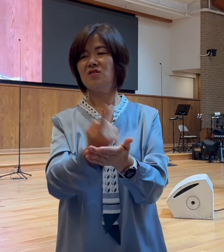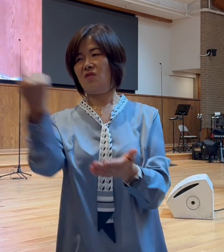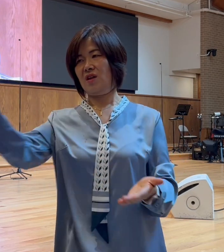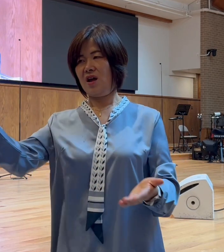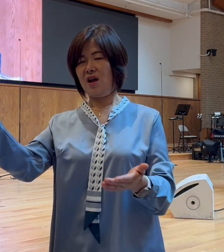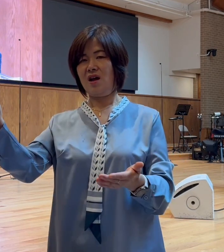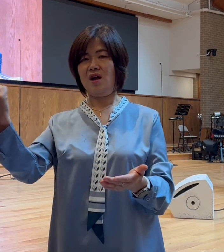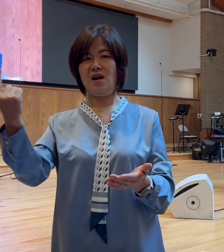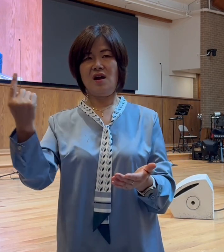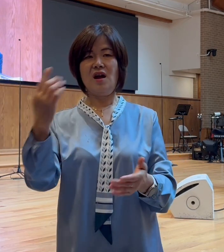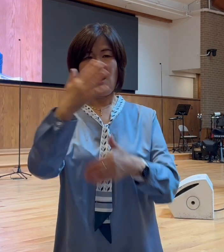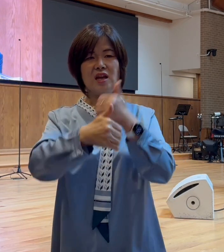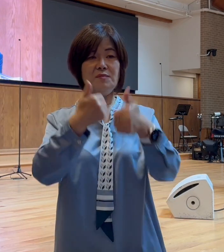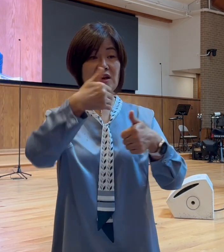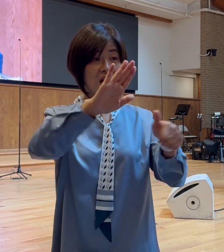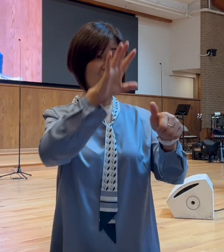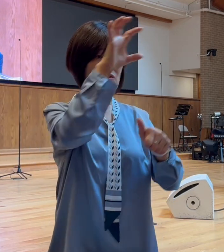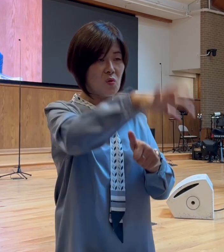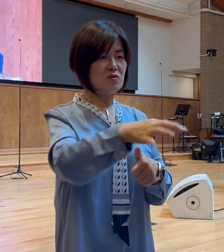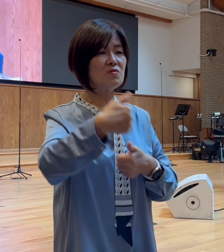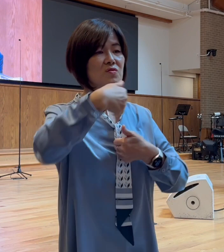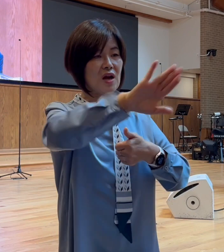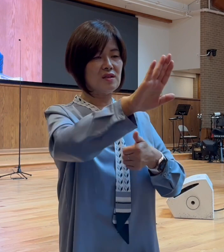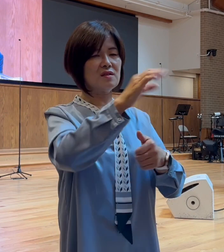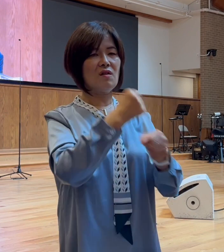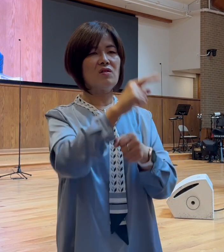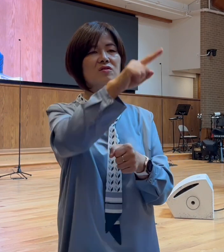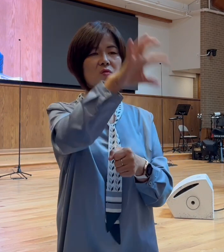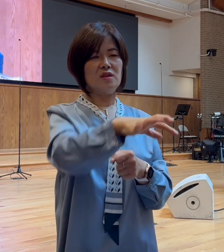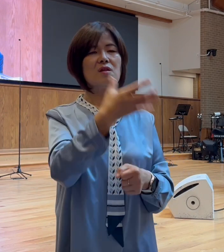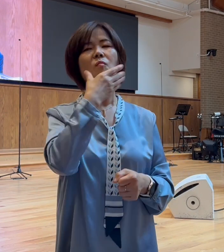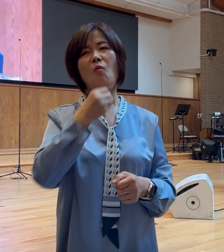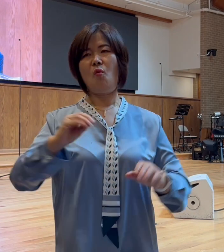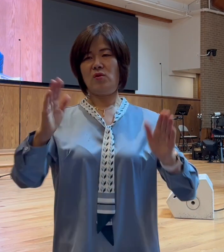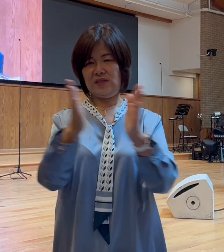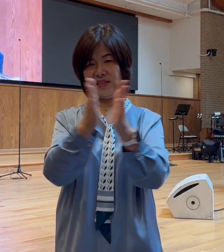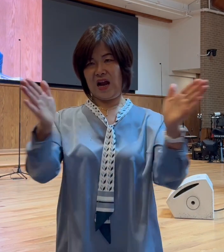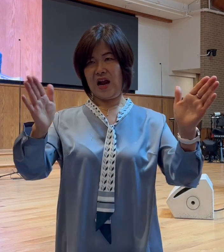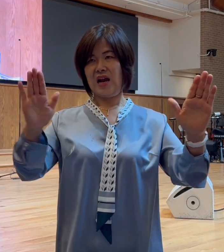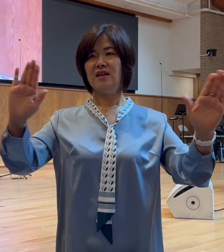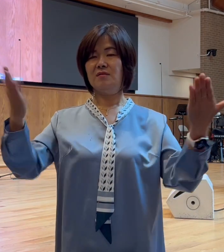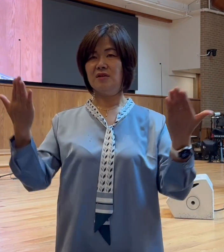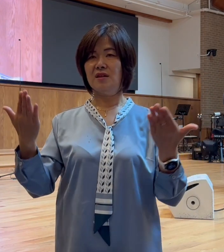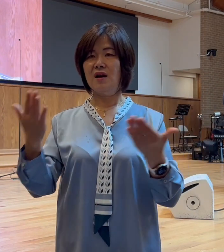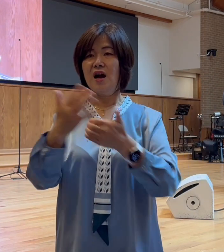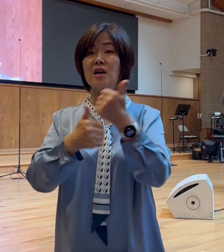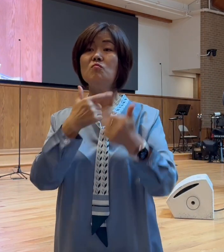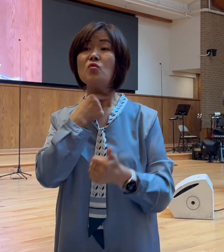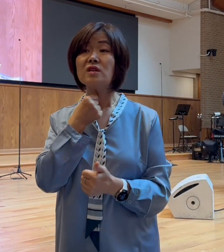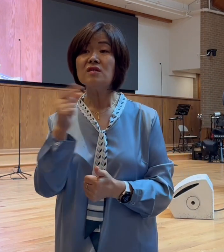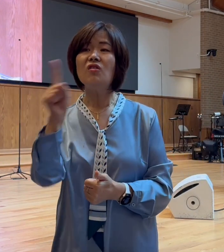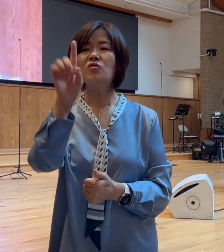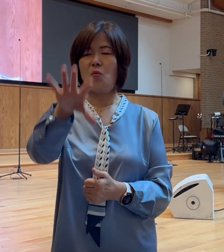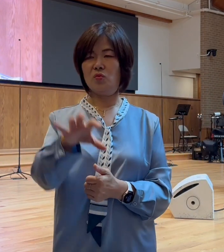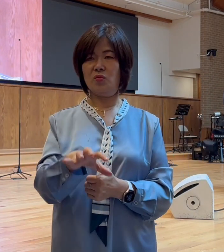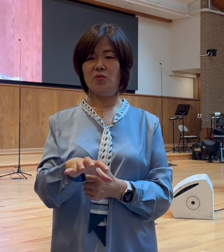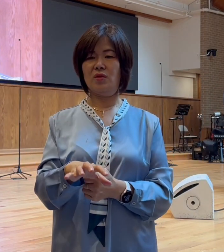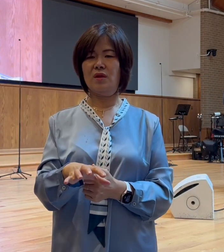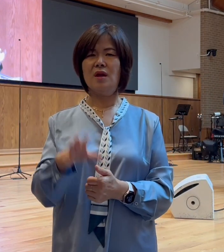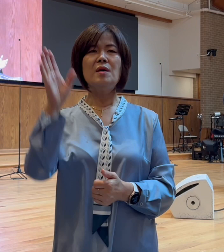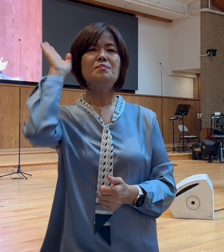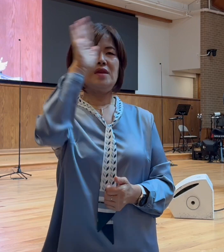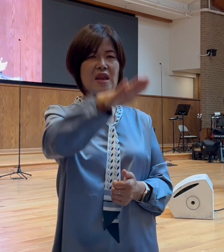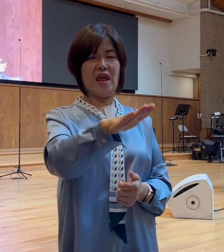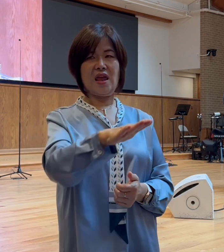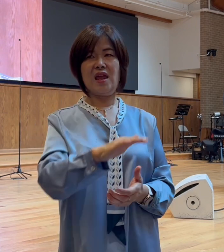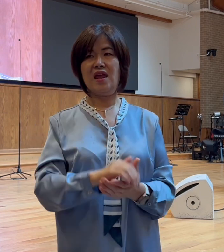나와서 하나님이 가라는 곳에 가서 거기서 보게 되라는 것이죠. 그럼 하나님이 가라는 곳이 어디냐?